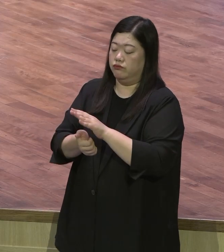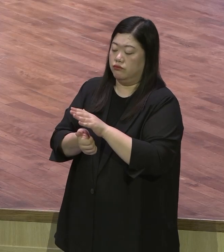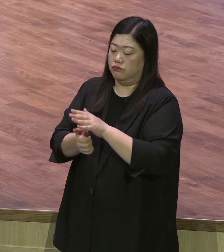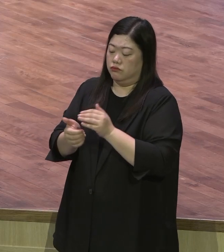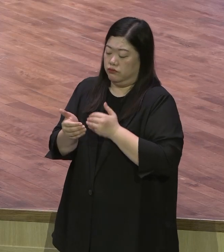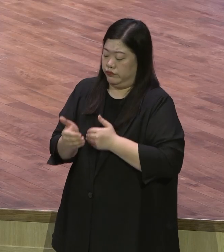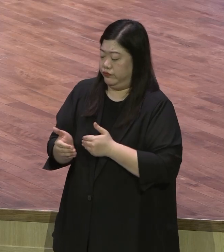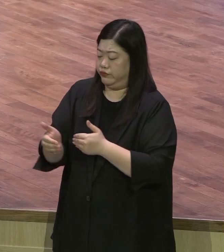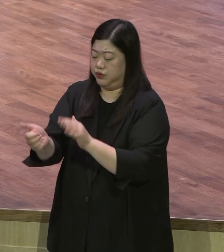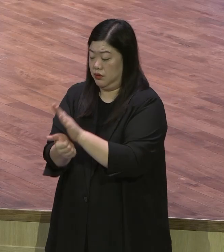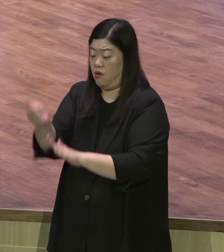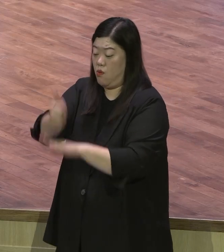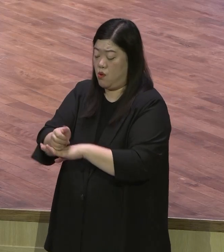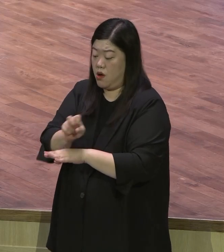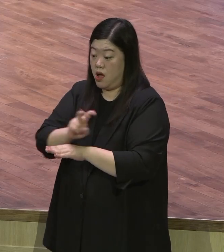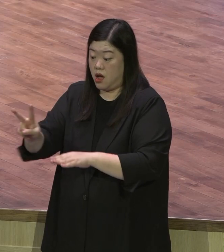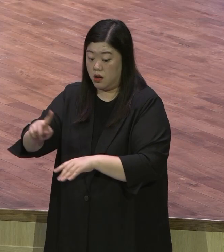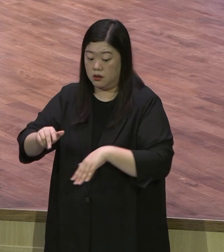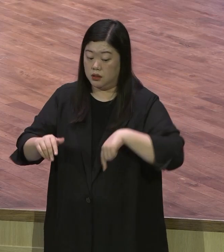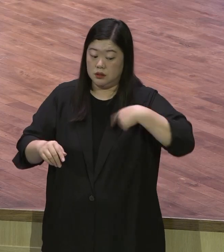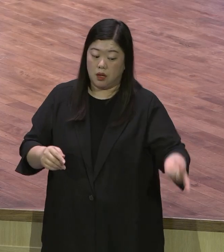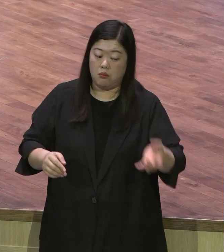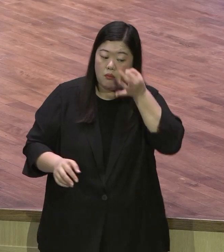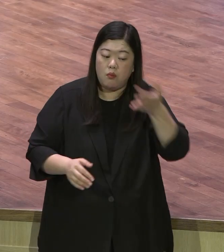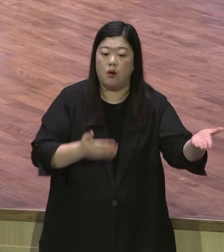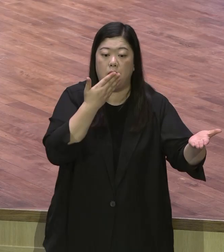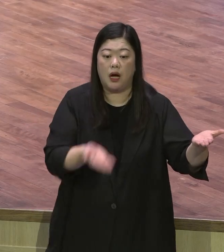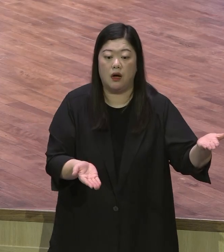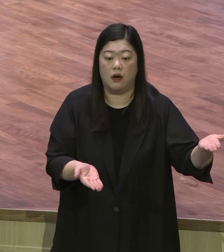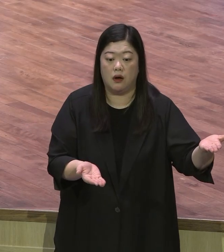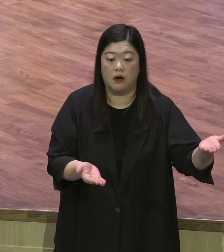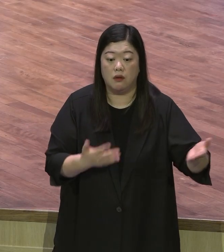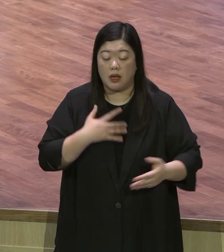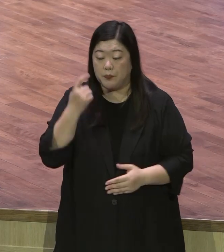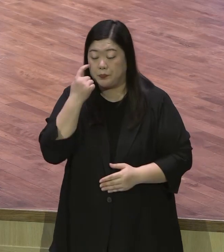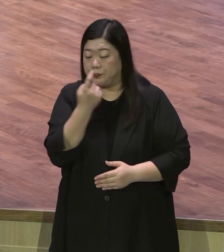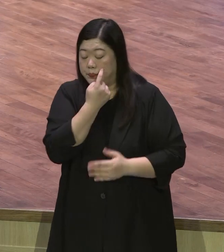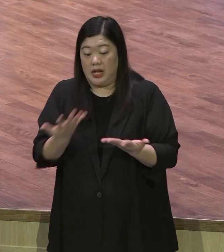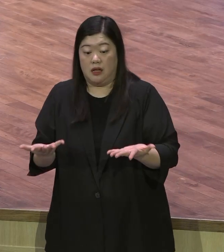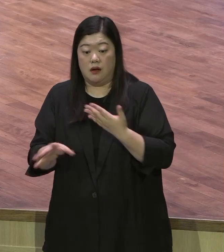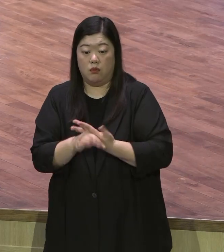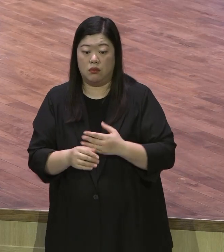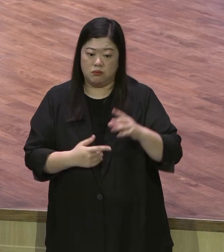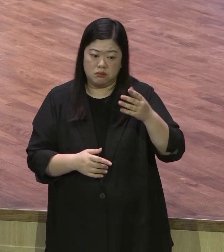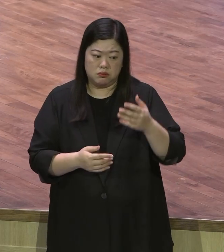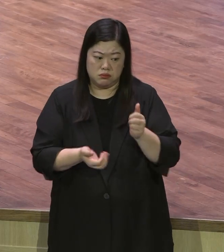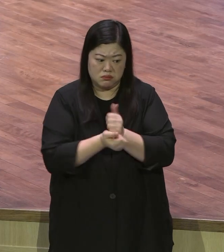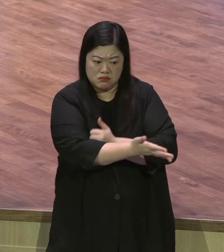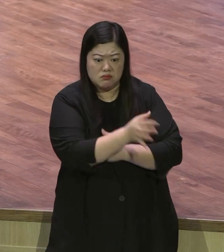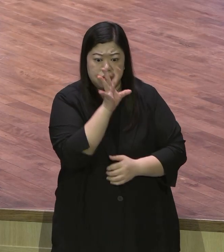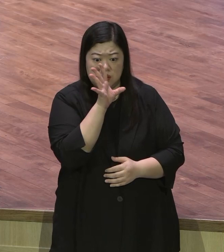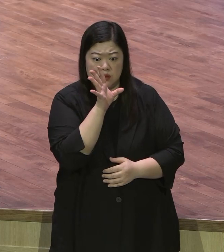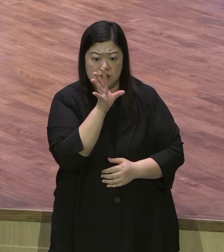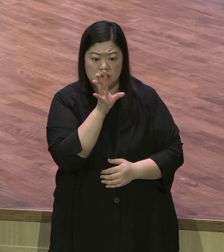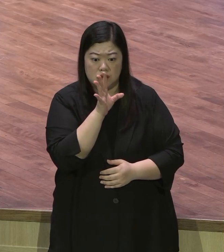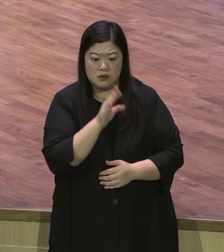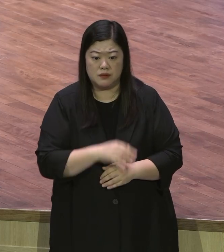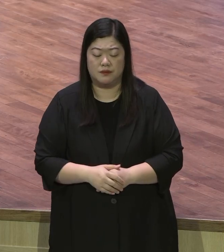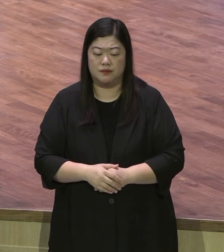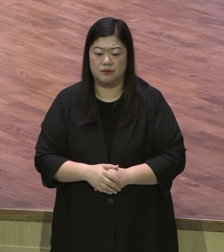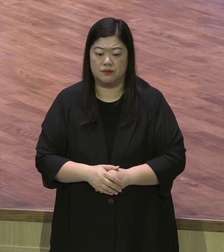내가 하고 있는 이 삶의 사실적인 증거를 가지고 롤 모델이 되라는 거예요. 증거 없는 사람이 무슨 증거가 됩니까? 증인이 됩니까?